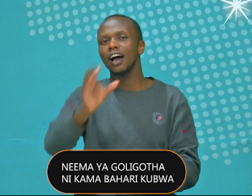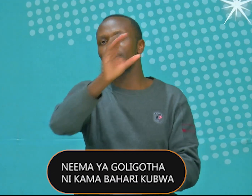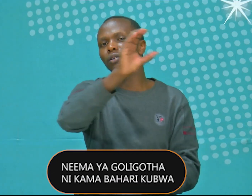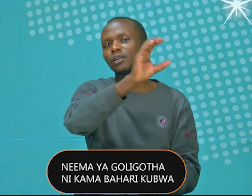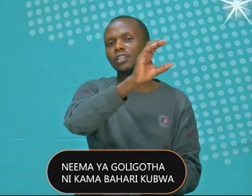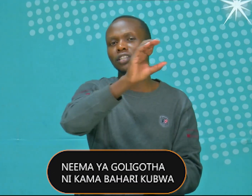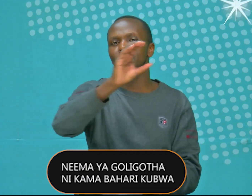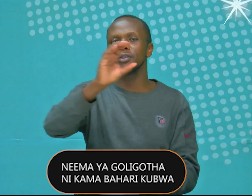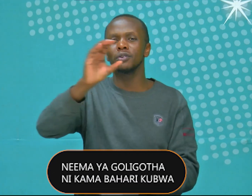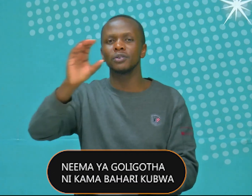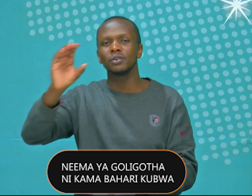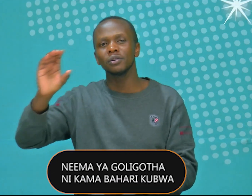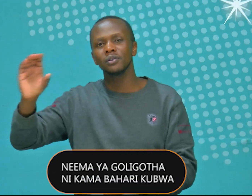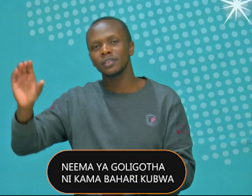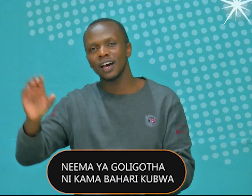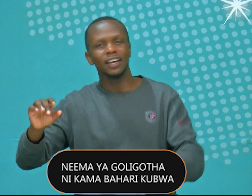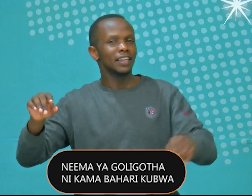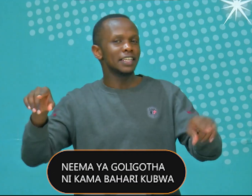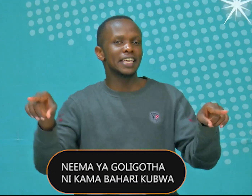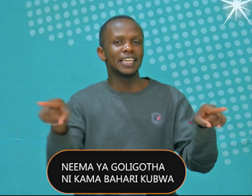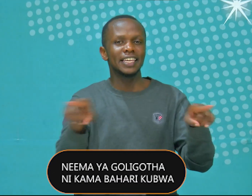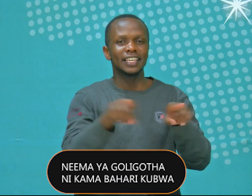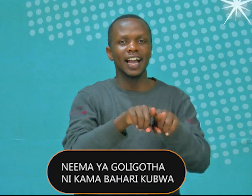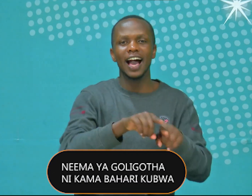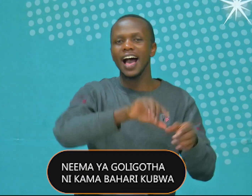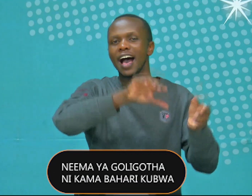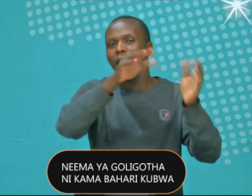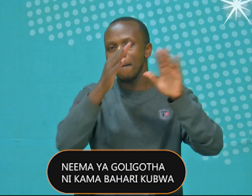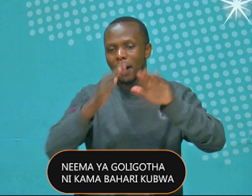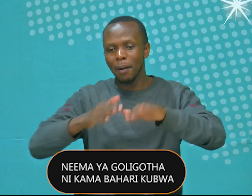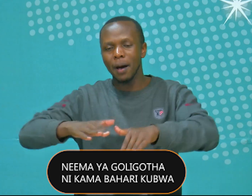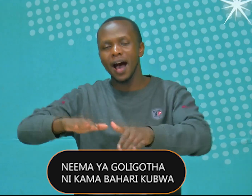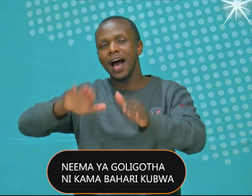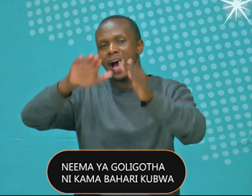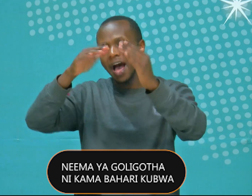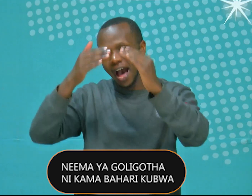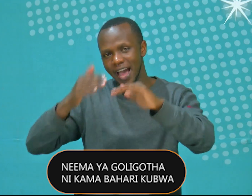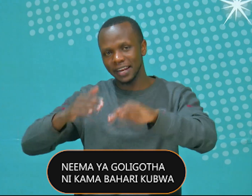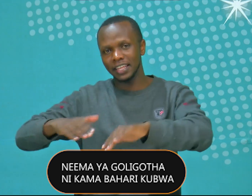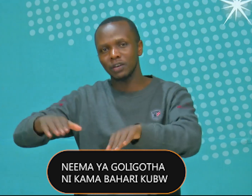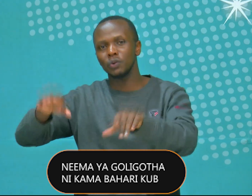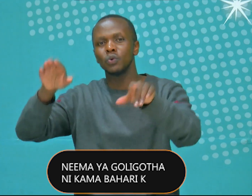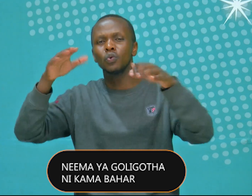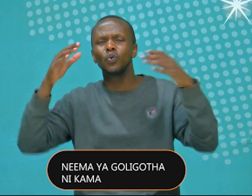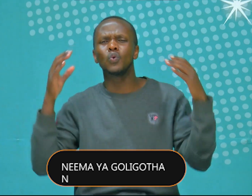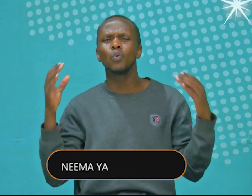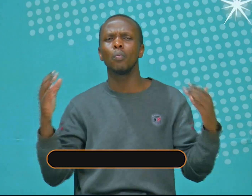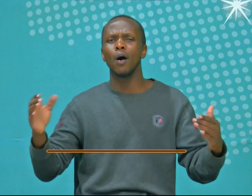ya golig kama kubwa ni kama mahari